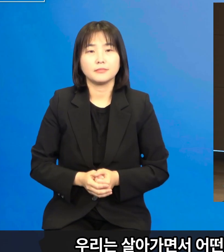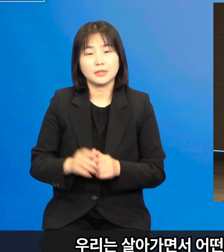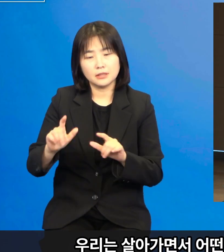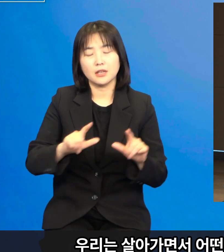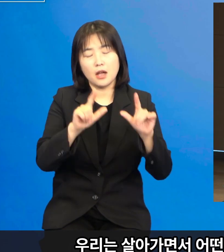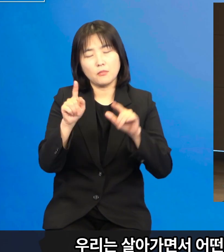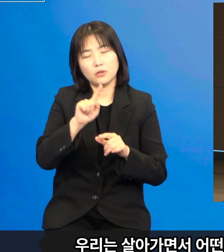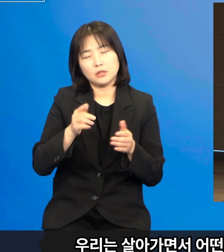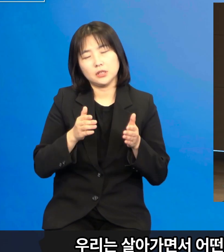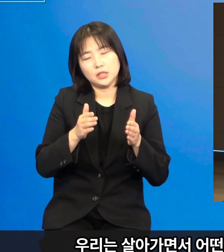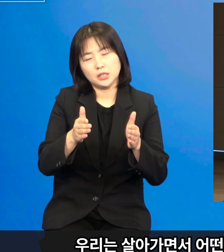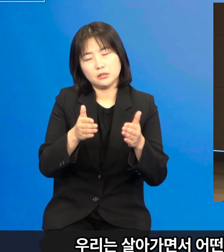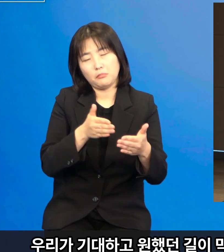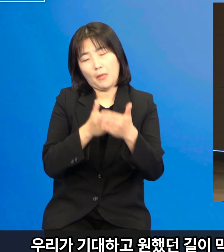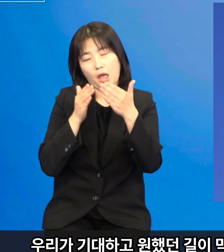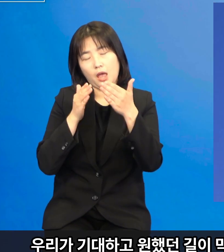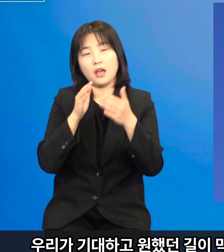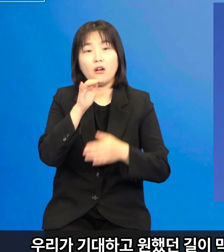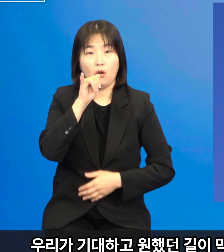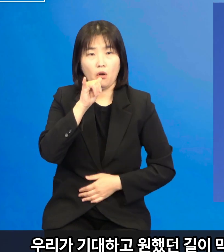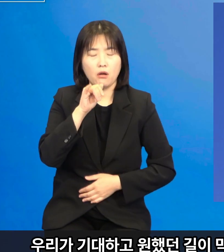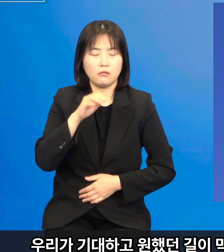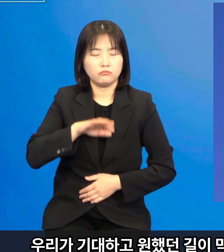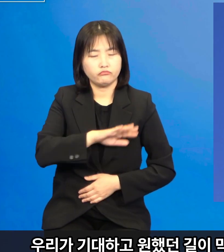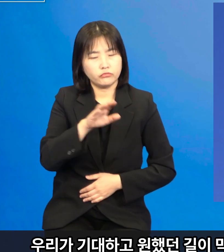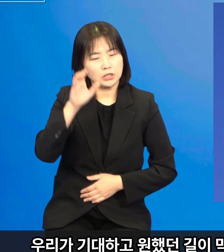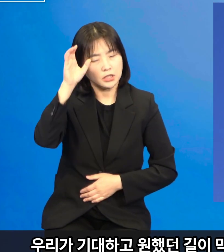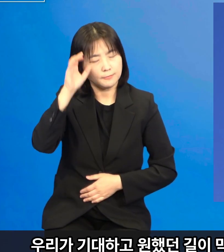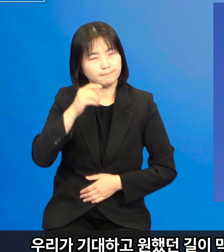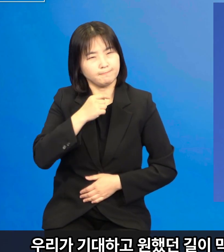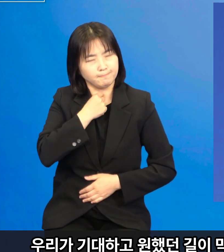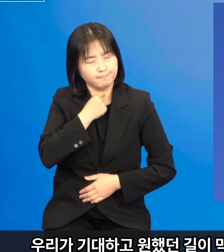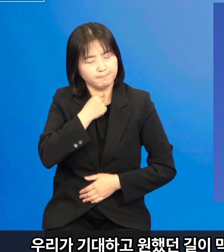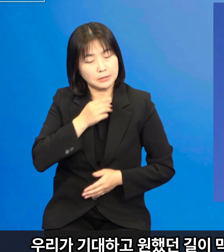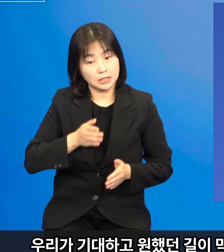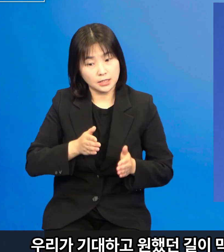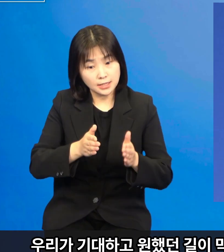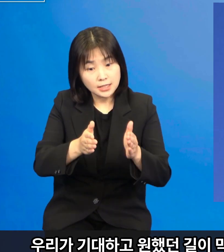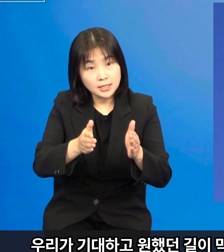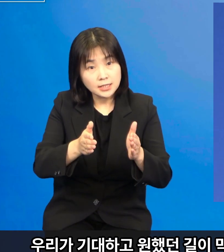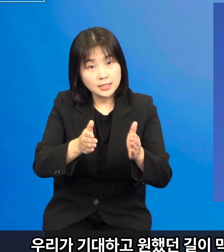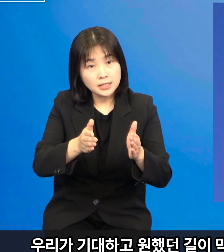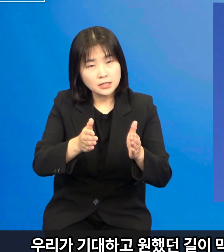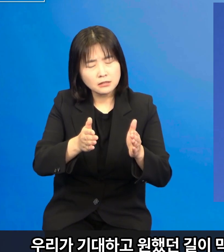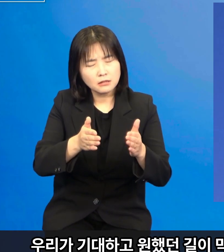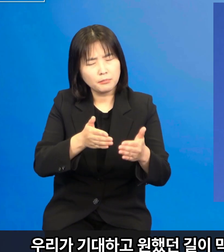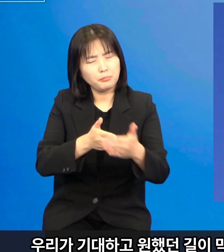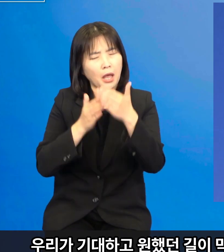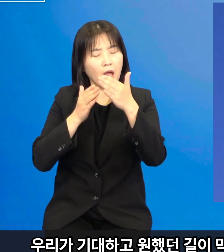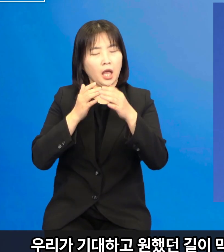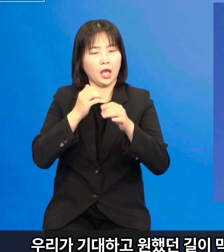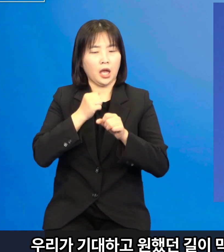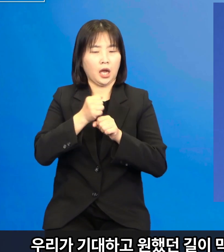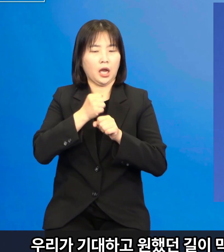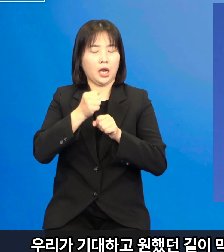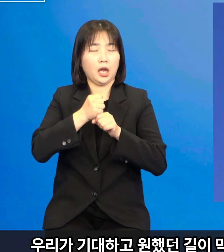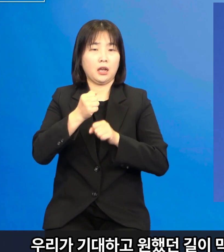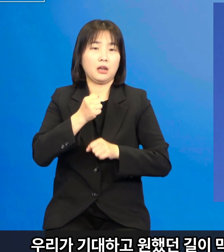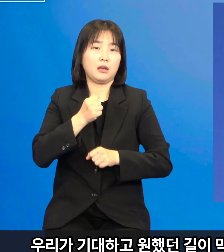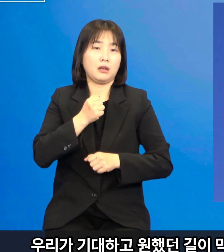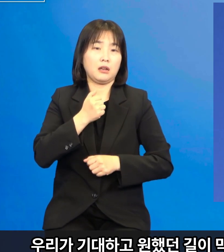길이 막힐 때가 있습니다. 우리가 기대하고 원했던 길이 막히는 당황스러운 일을